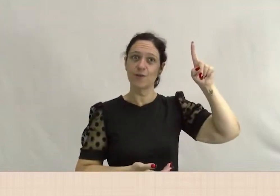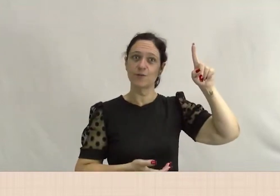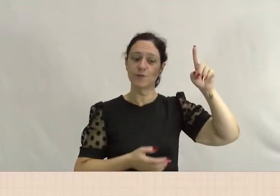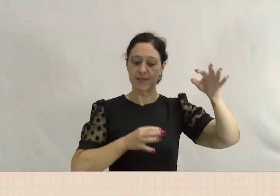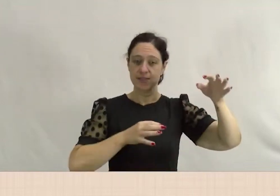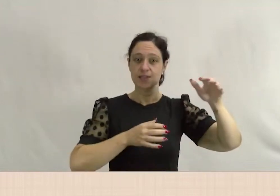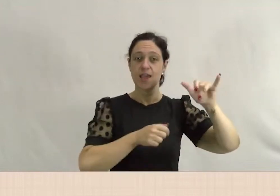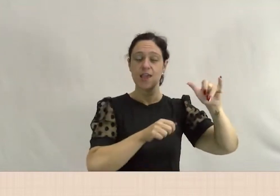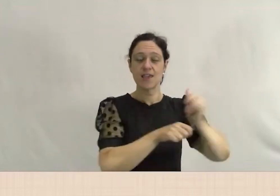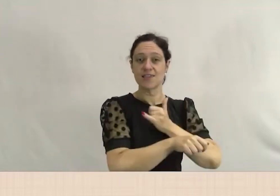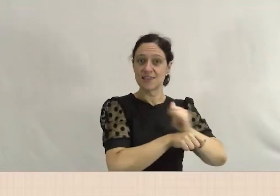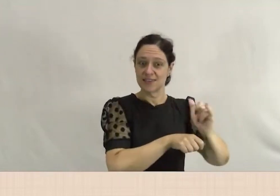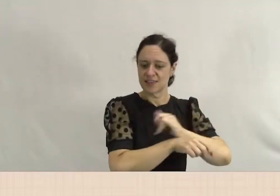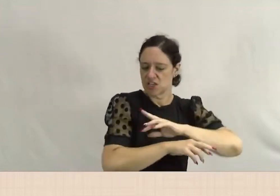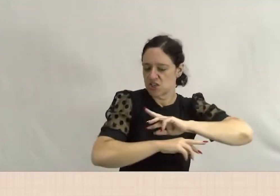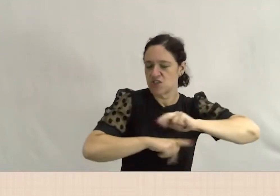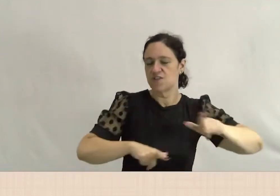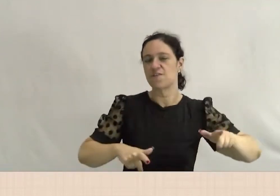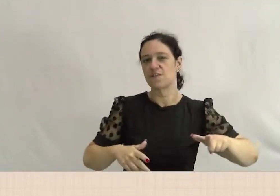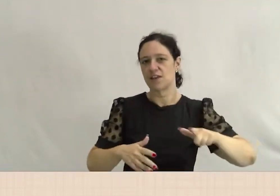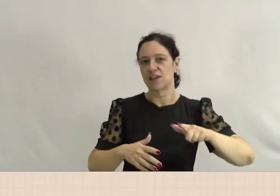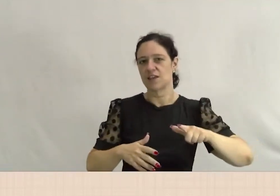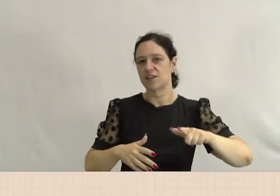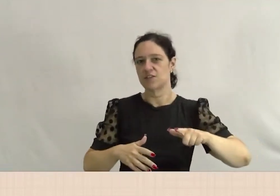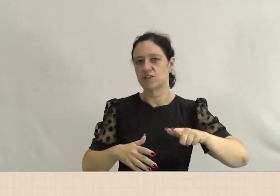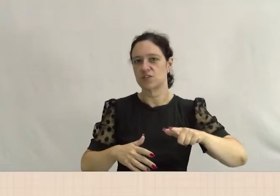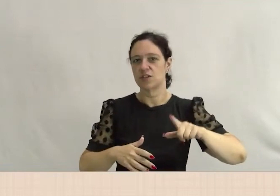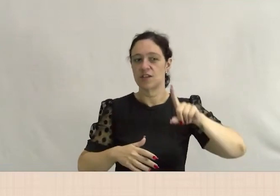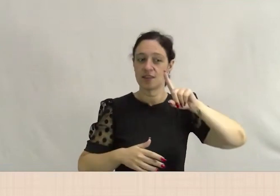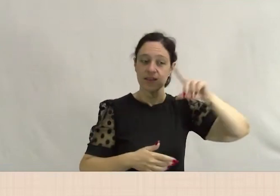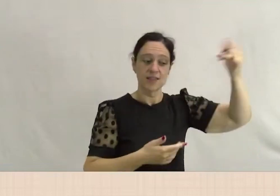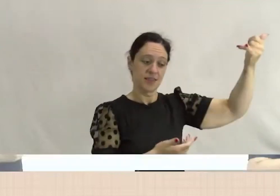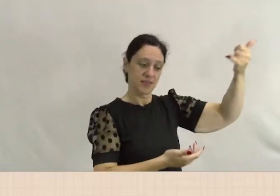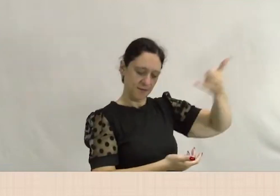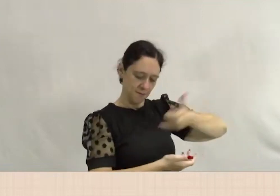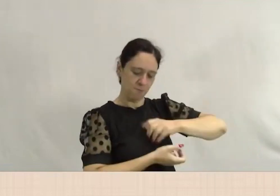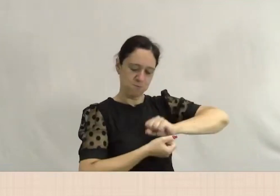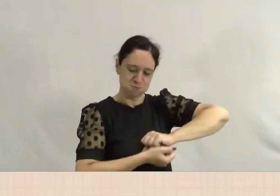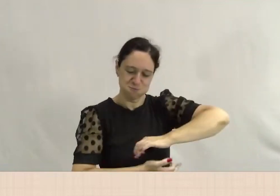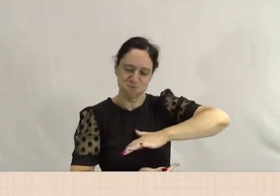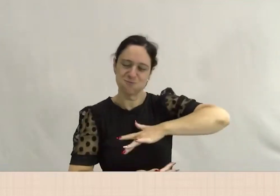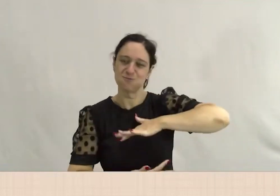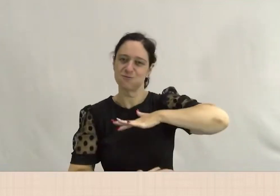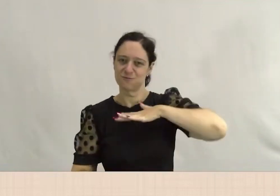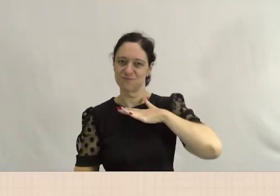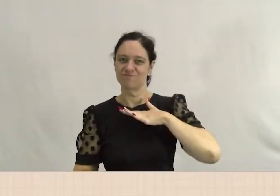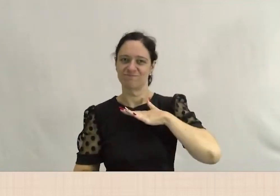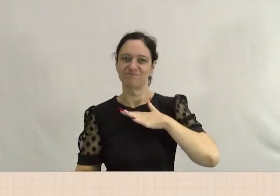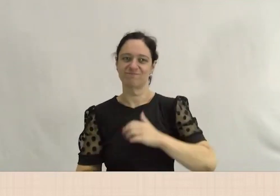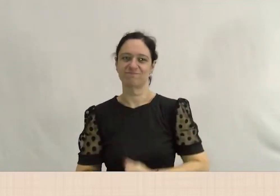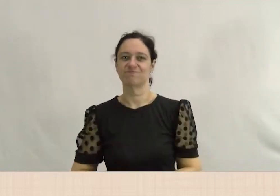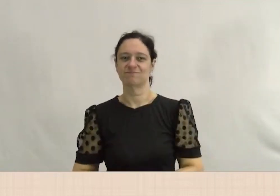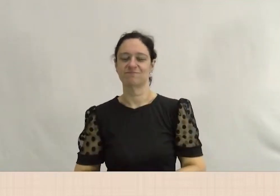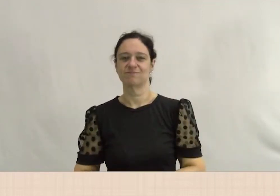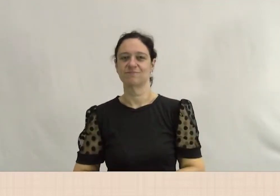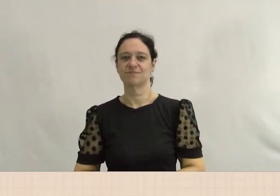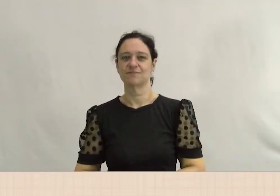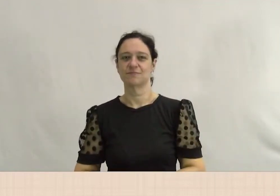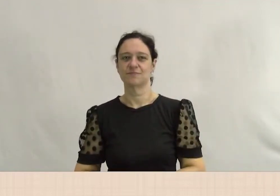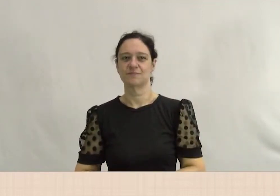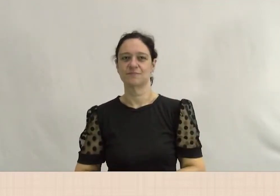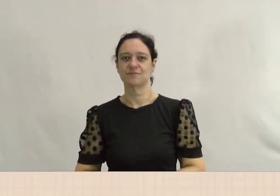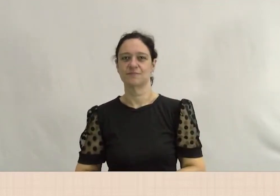que Satanás fez, está nos enchendo com a realidade. Ele está principalmente nos enchendo com o amor de Deus.